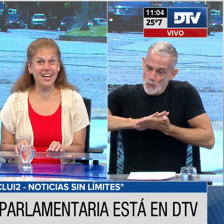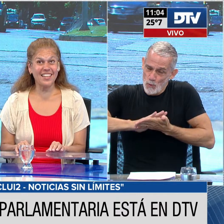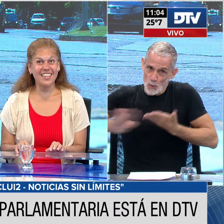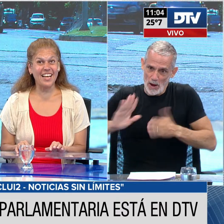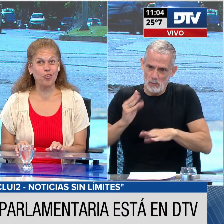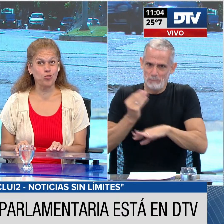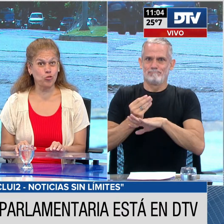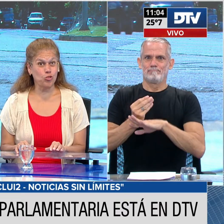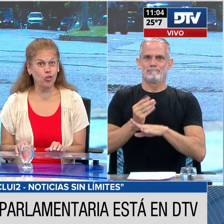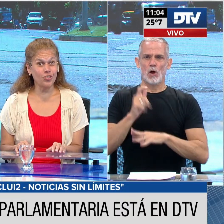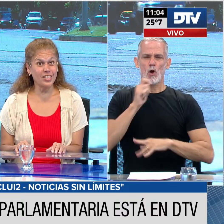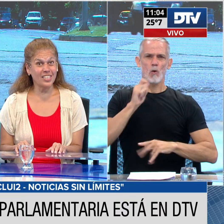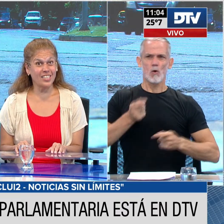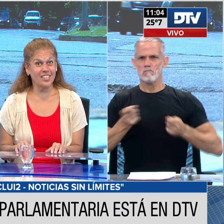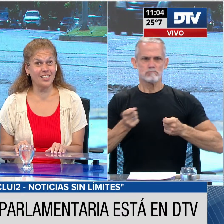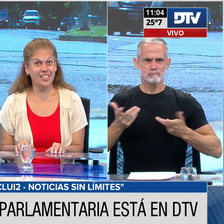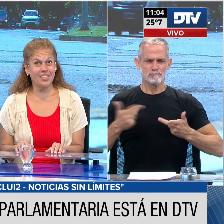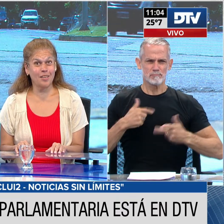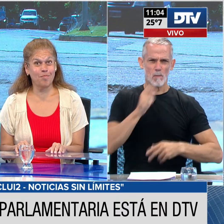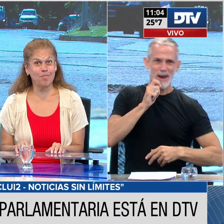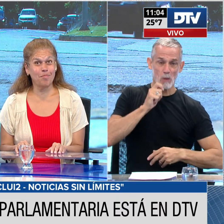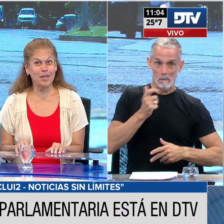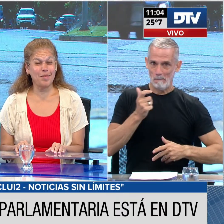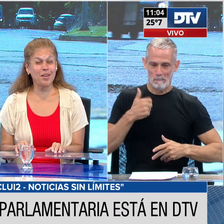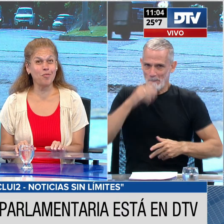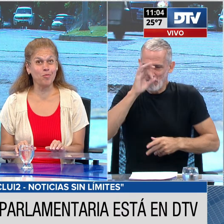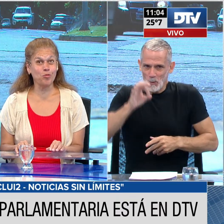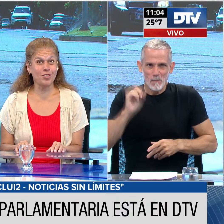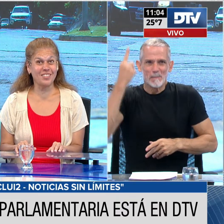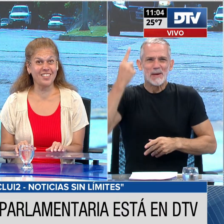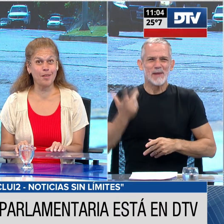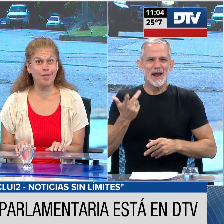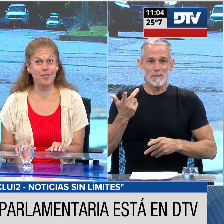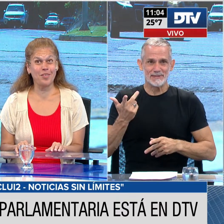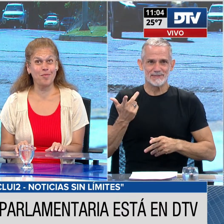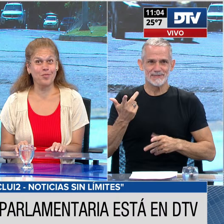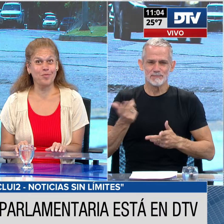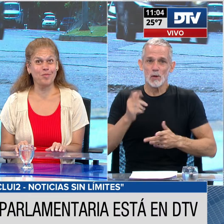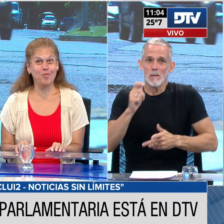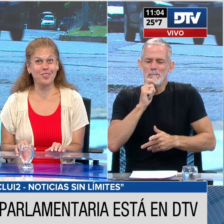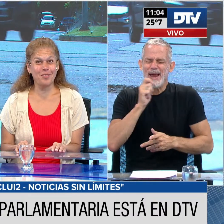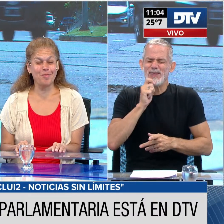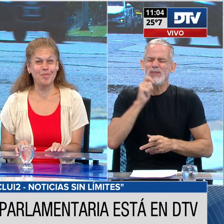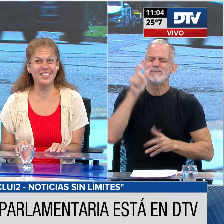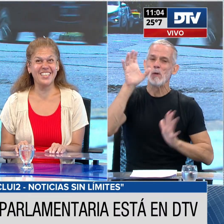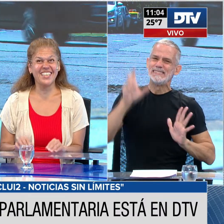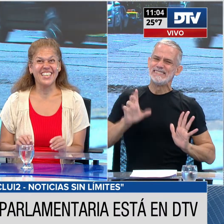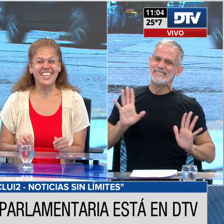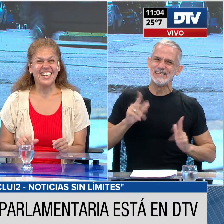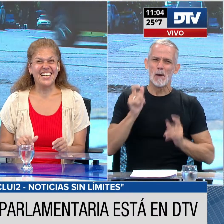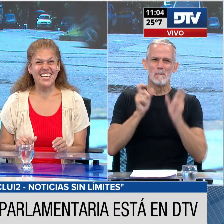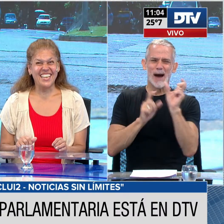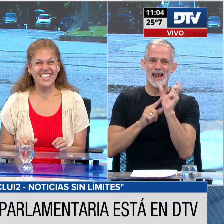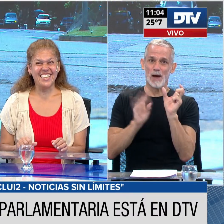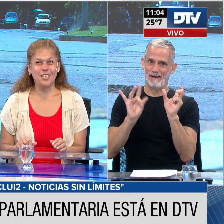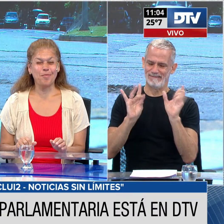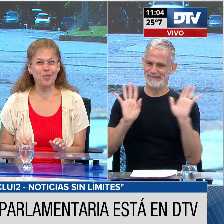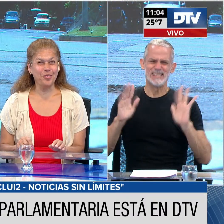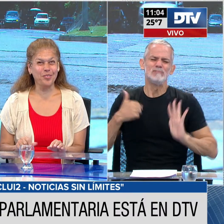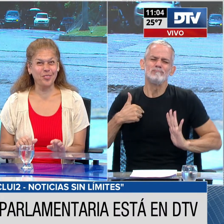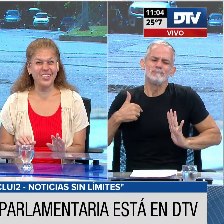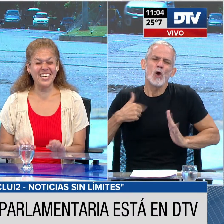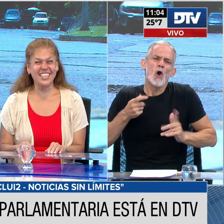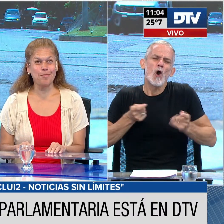el lugar, desde la conducción y desde... Para mí es como mucho decir del periodismo. Yo prefiero simplemente